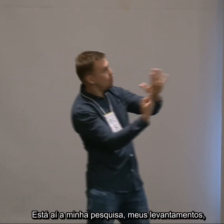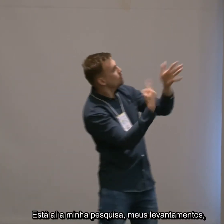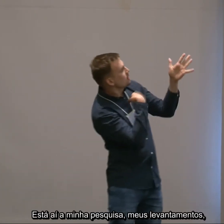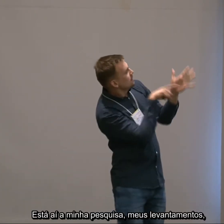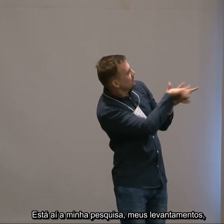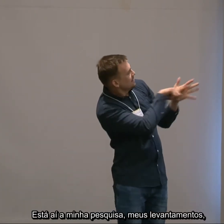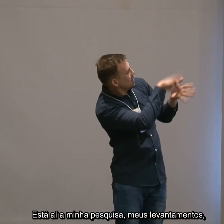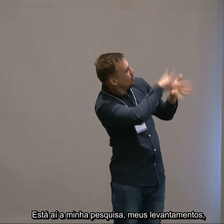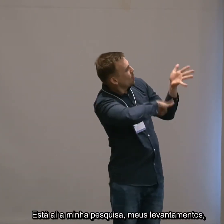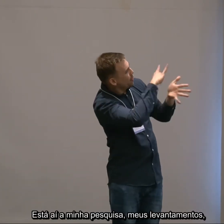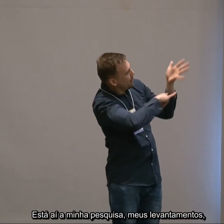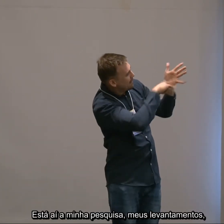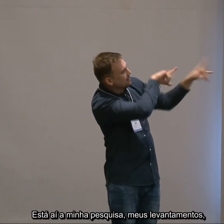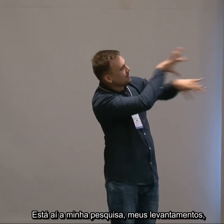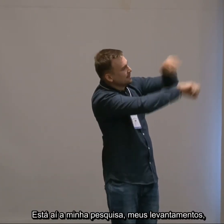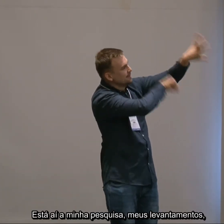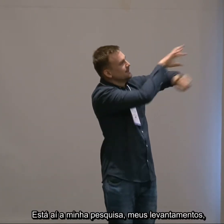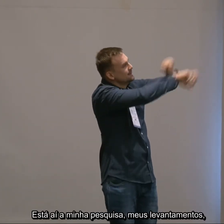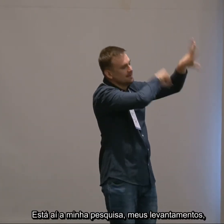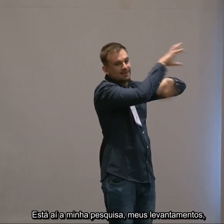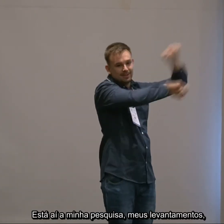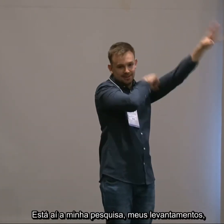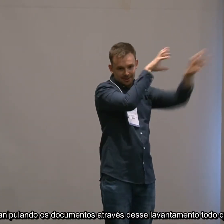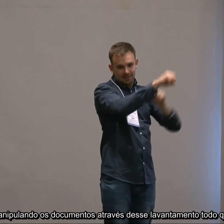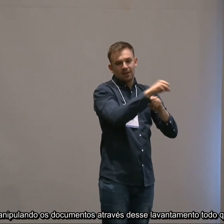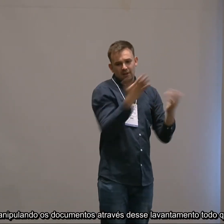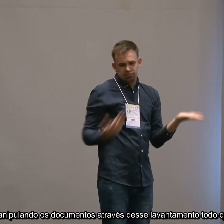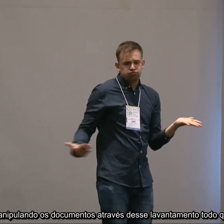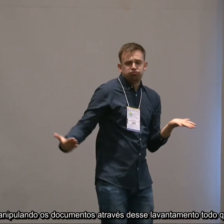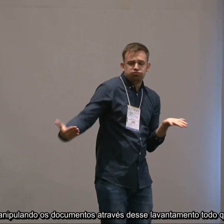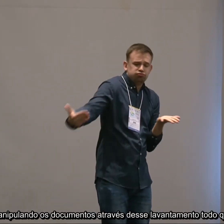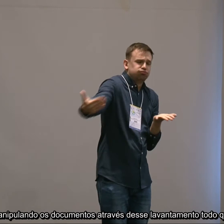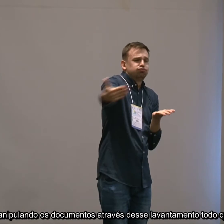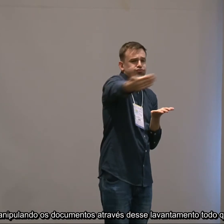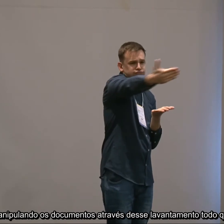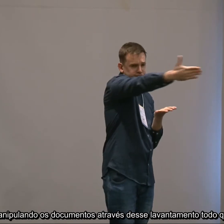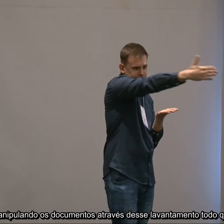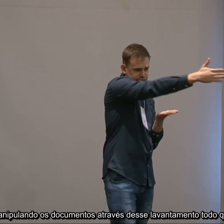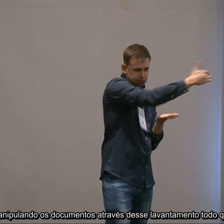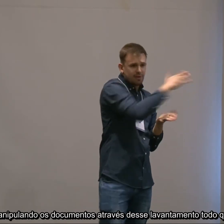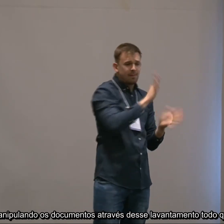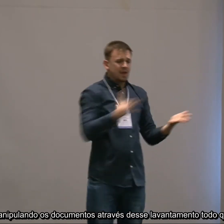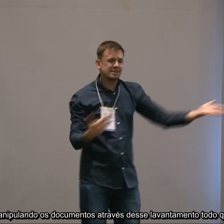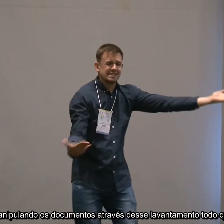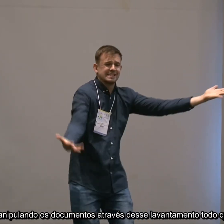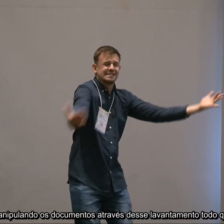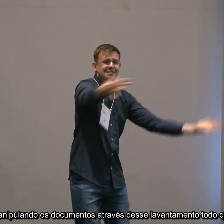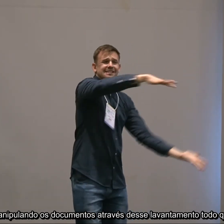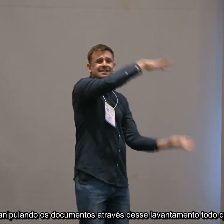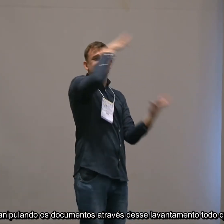então está aí a minha pesquisa os meus levantamentos eu manipulando os documentos através desse levantamento todo que eu fiz